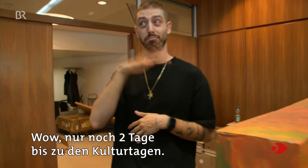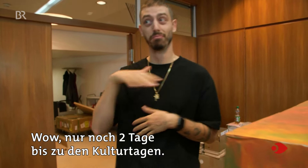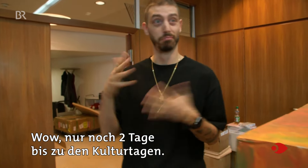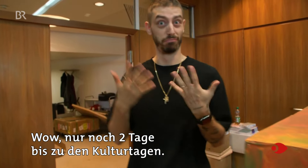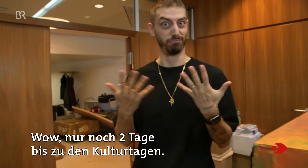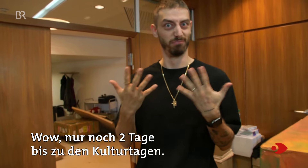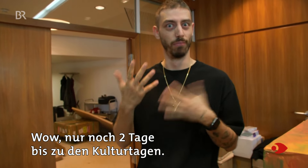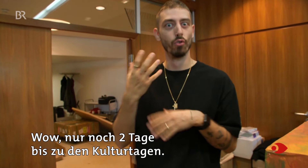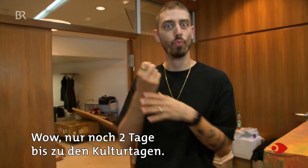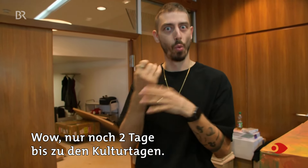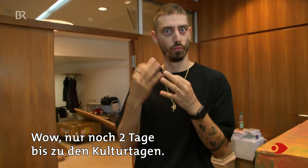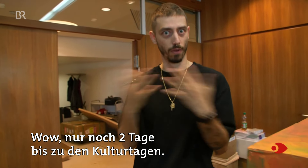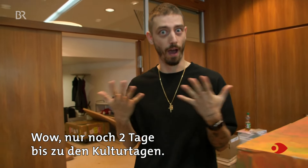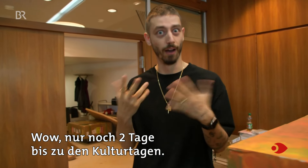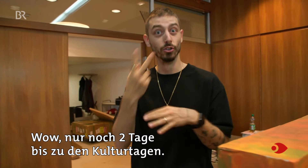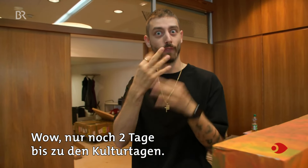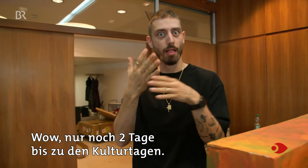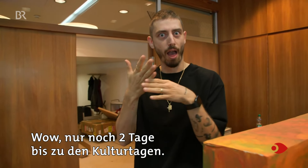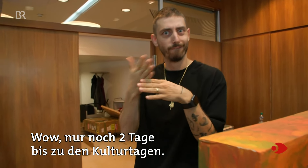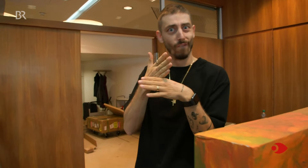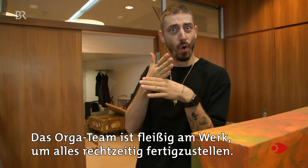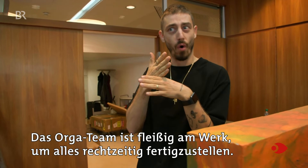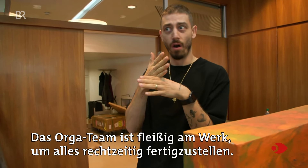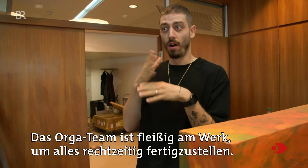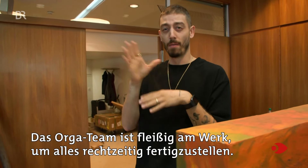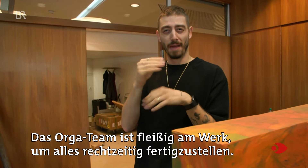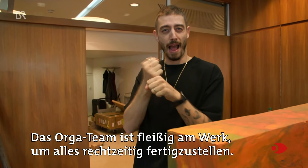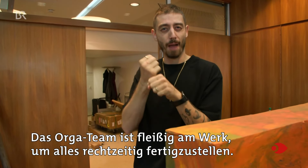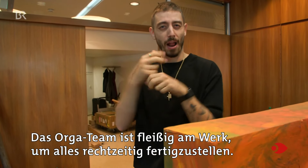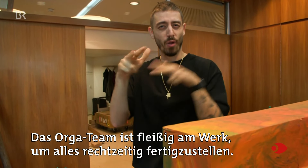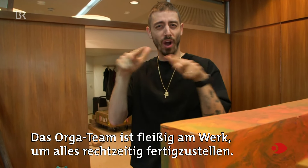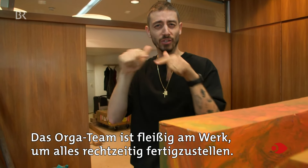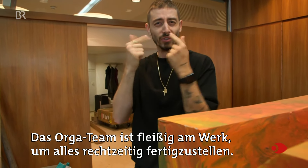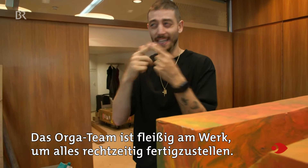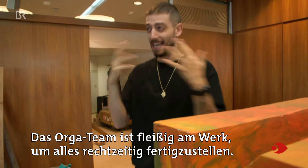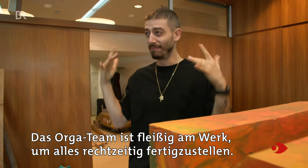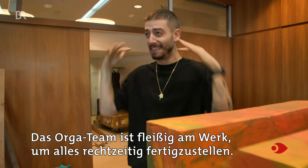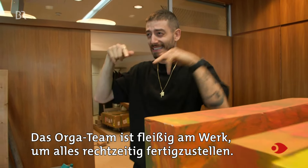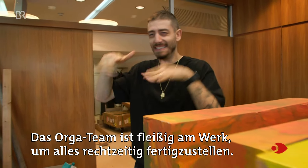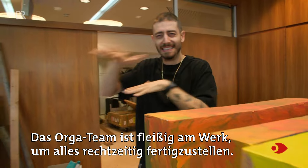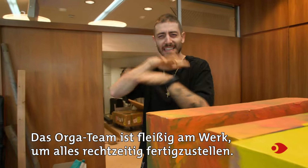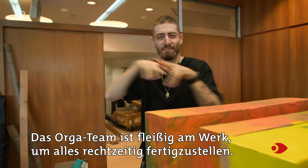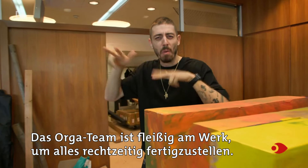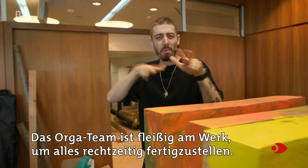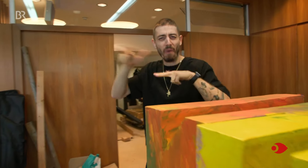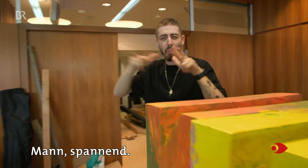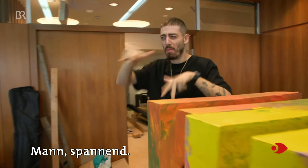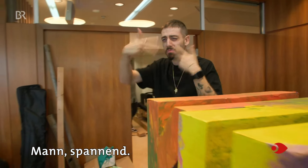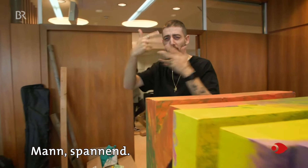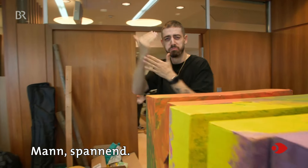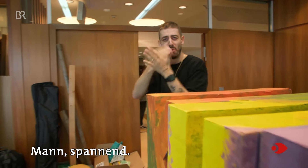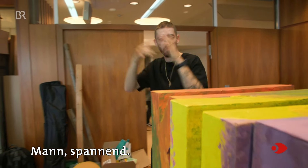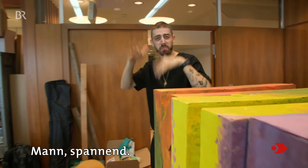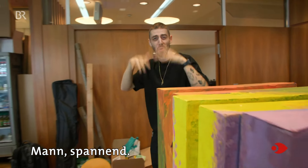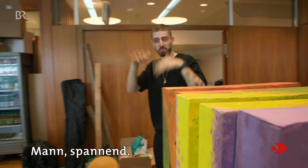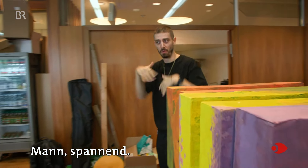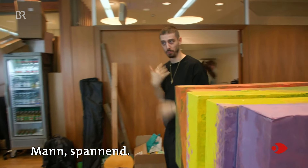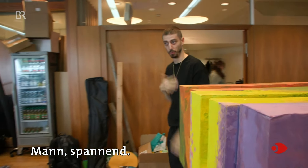Wow, nur noch 2 Tage bis zu den Kulturtagen. Das Orga-Team ist fleißig am Werk, um alles rechtzeitig fertigzustellen.